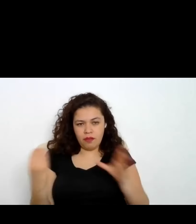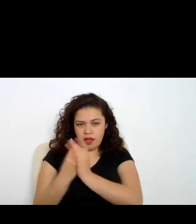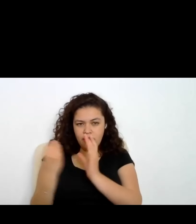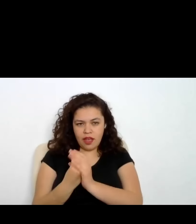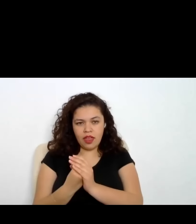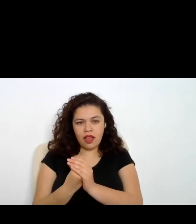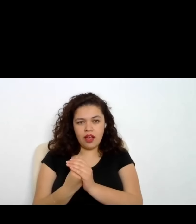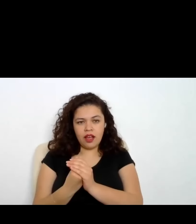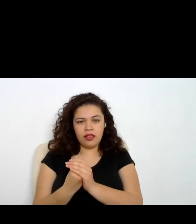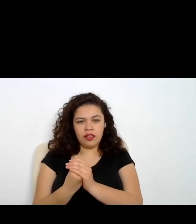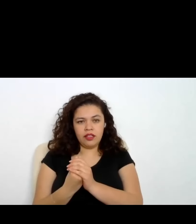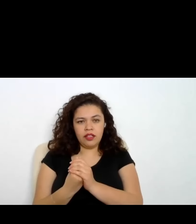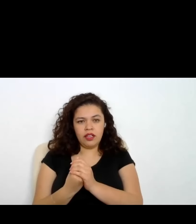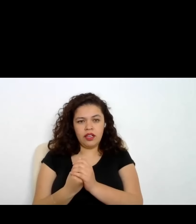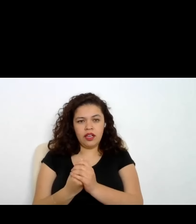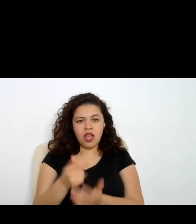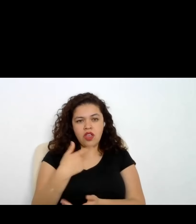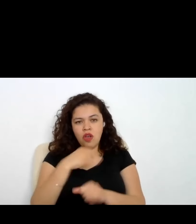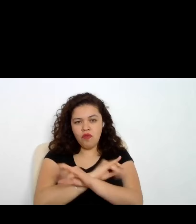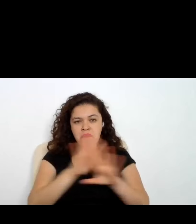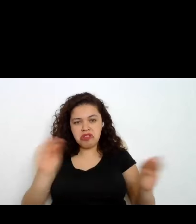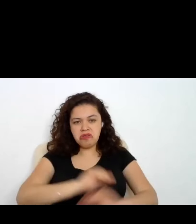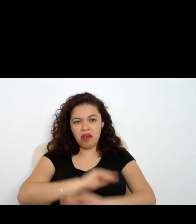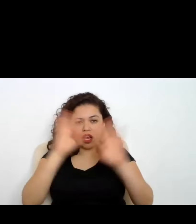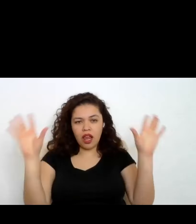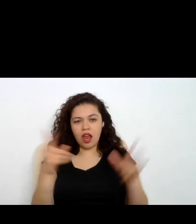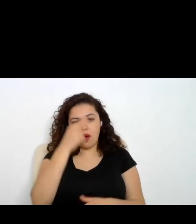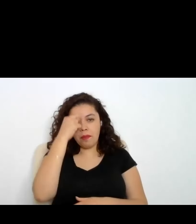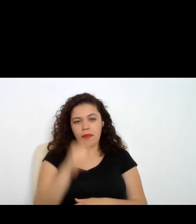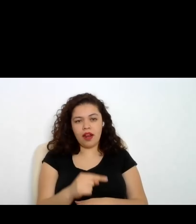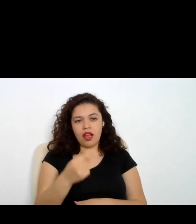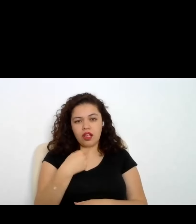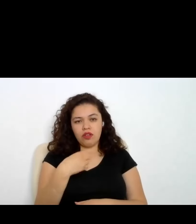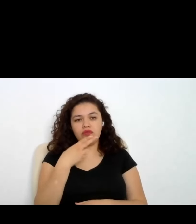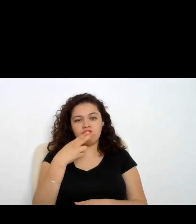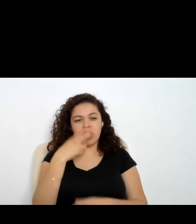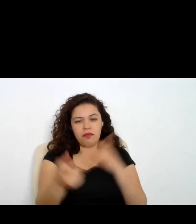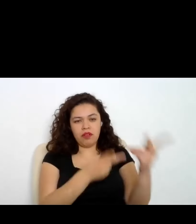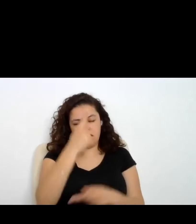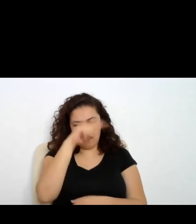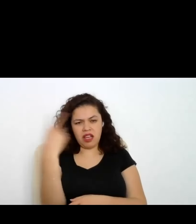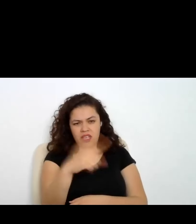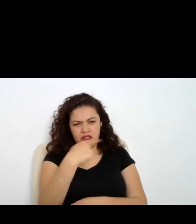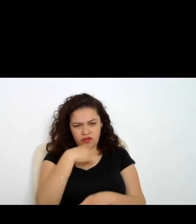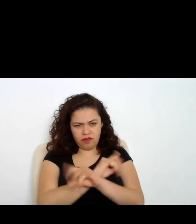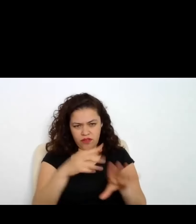estando debidamente informada de para qué se van a recabar y en qué se van a utilizar mis